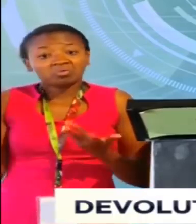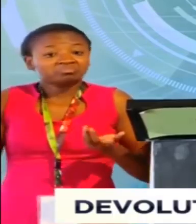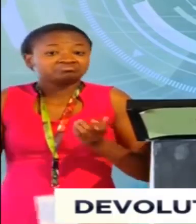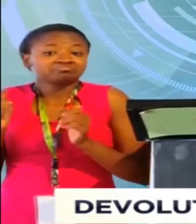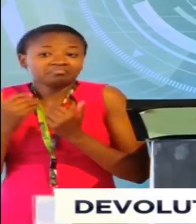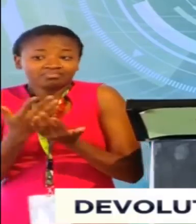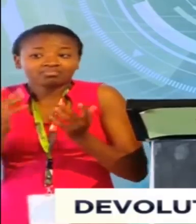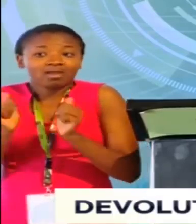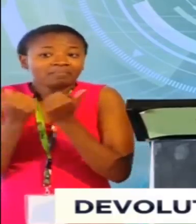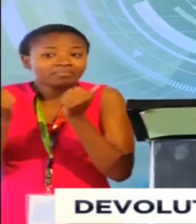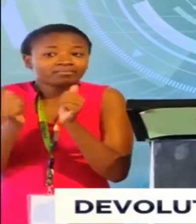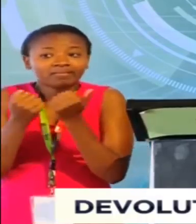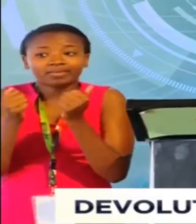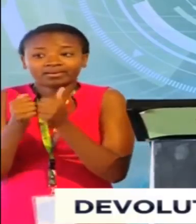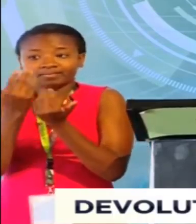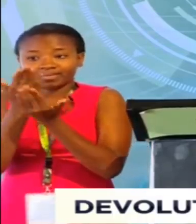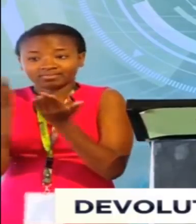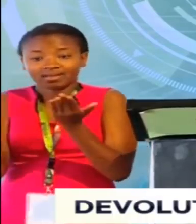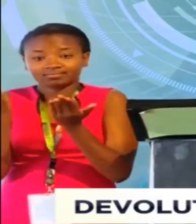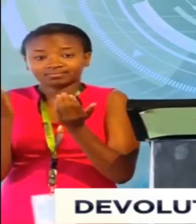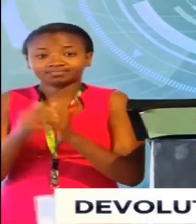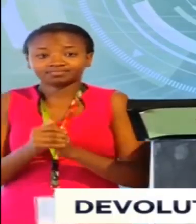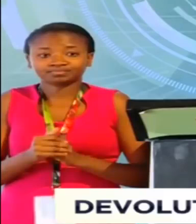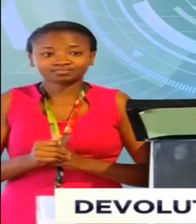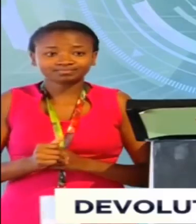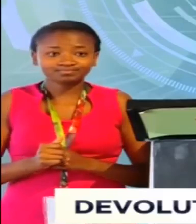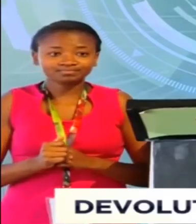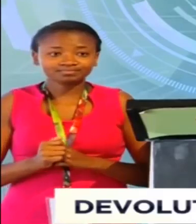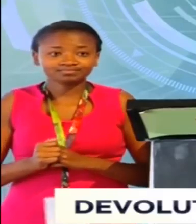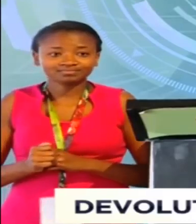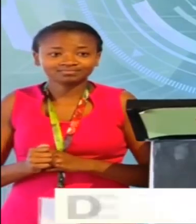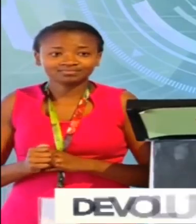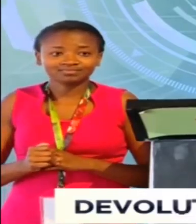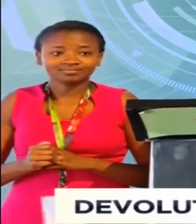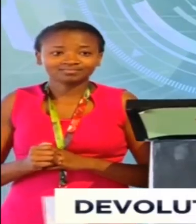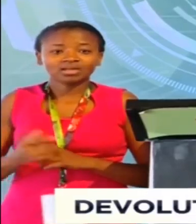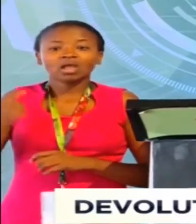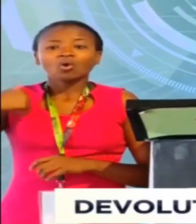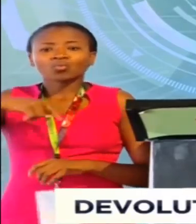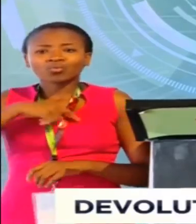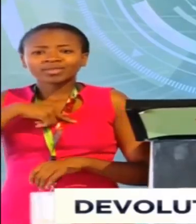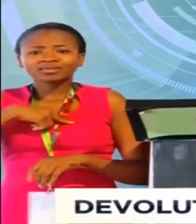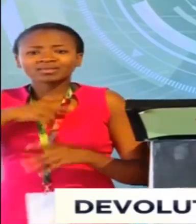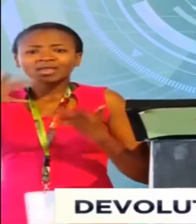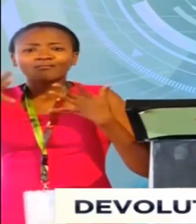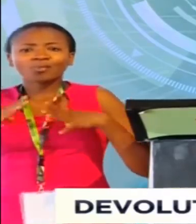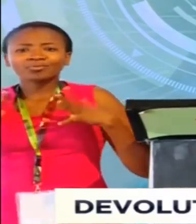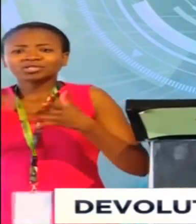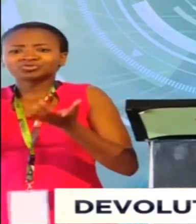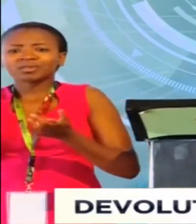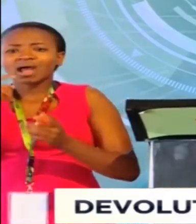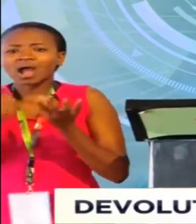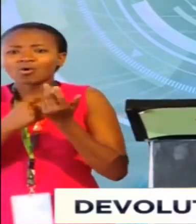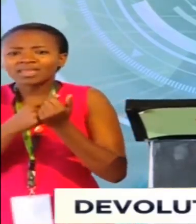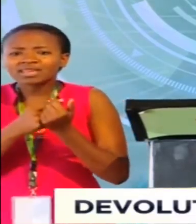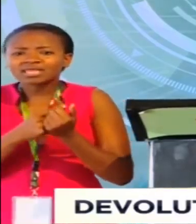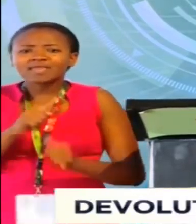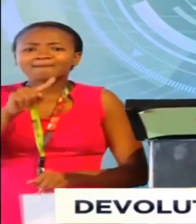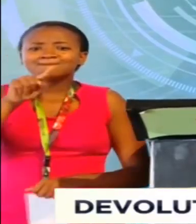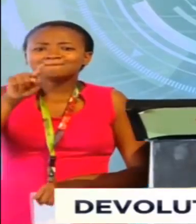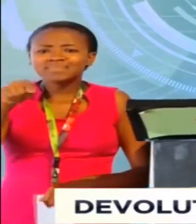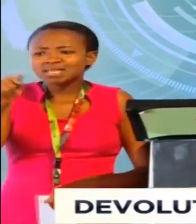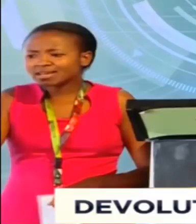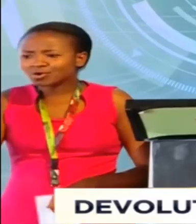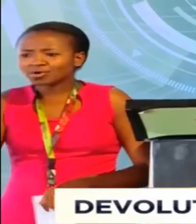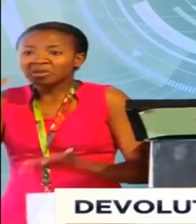inaendelea, tukiwa inchi ya wananchi milioni karibu sasa, sensa zikiisha labda